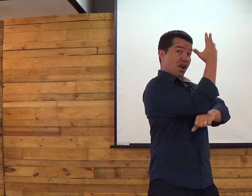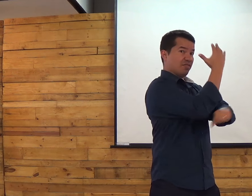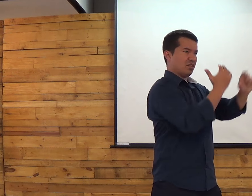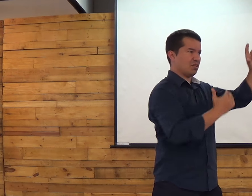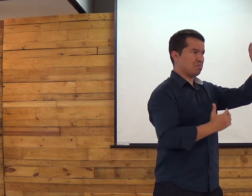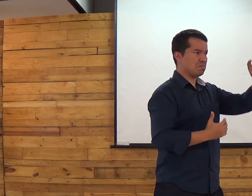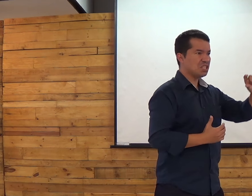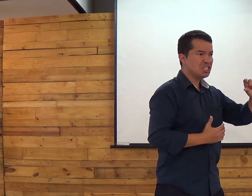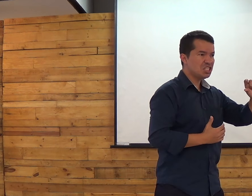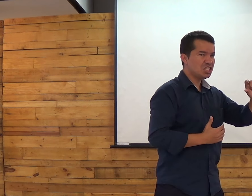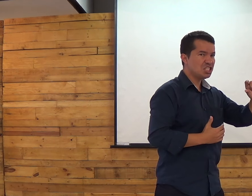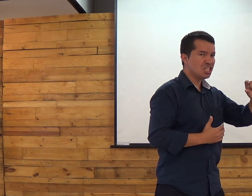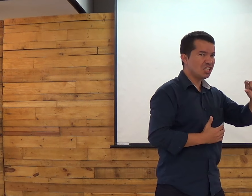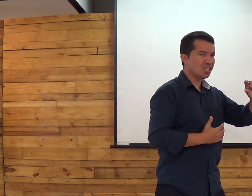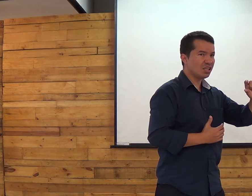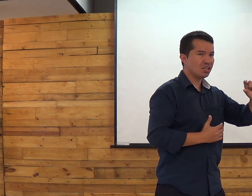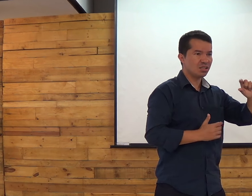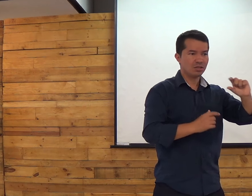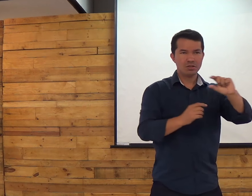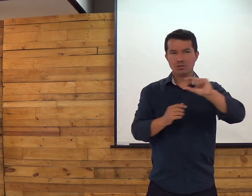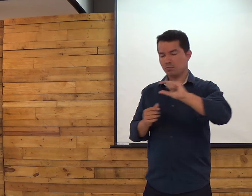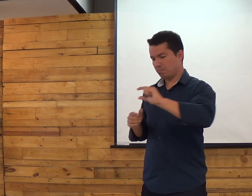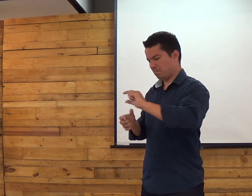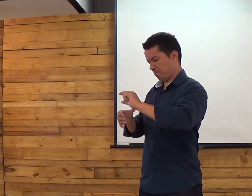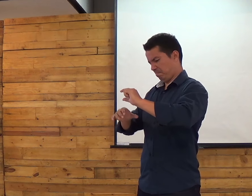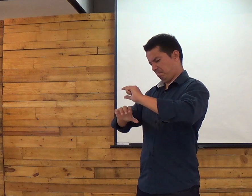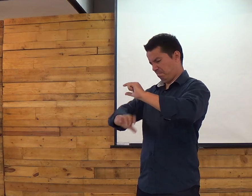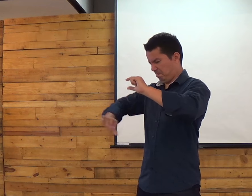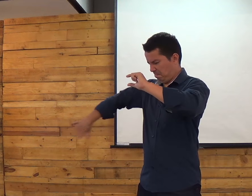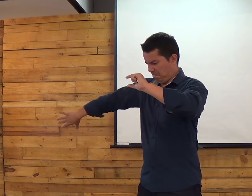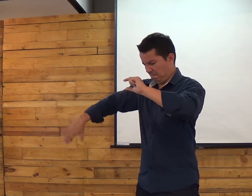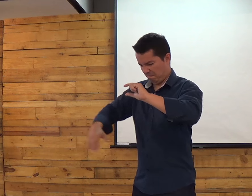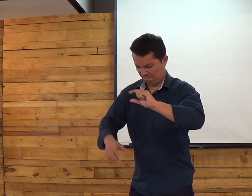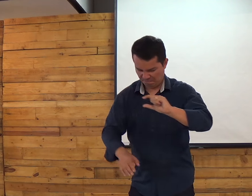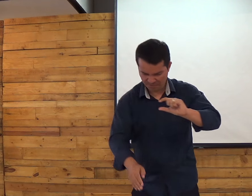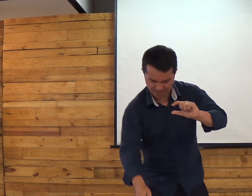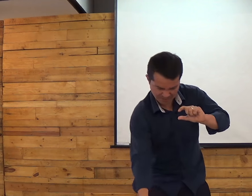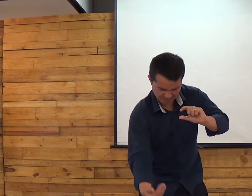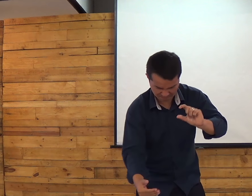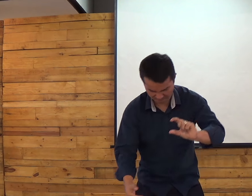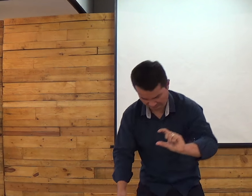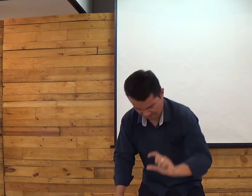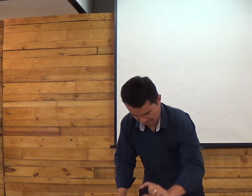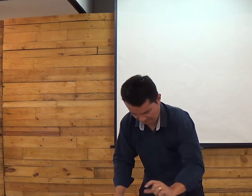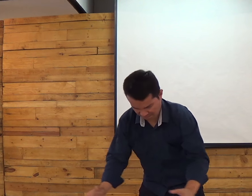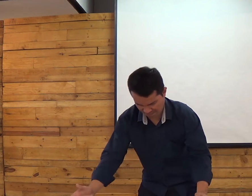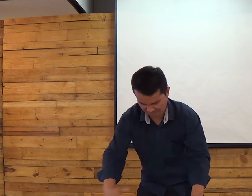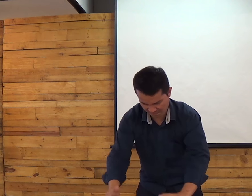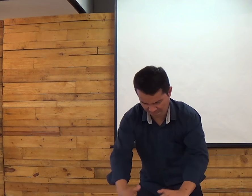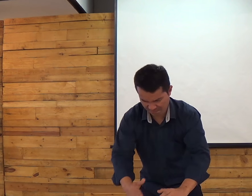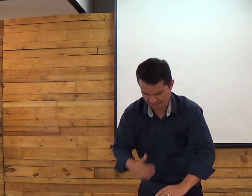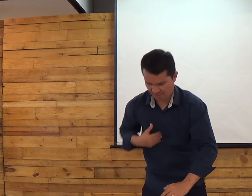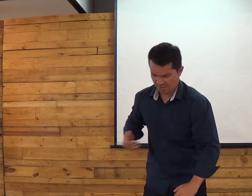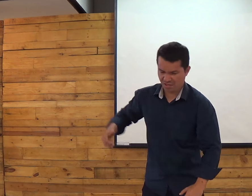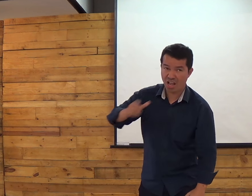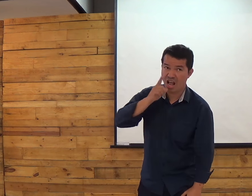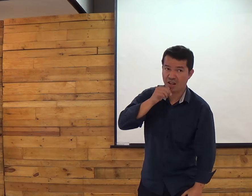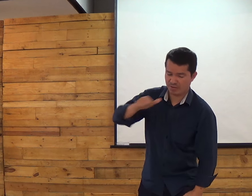Mudar a sua árvore ornamental para agora então colocá-la